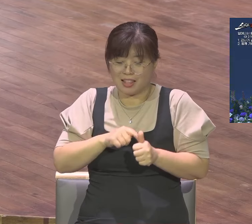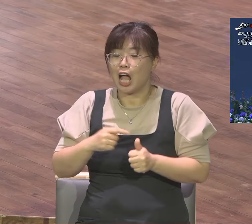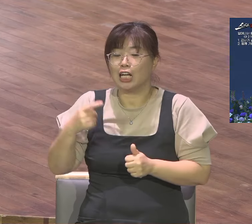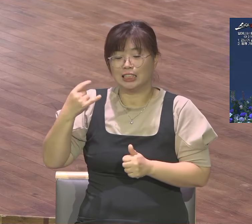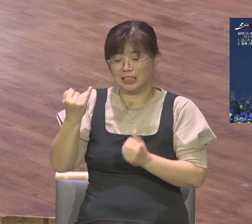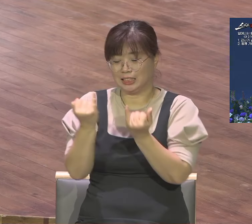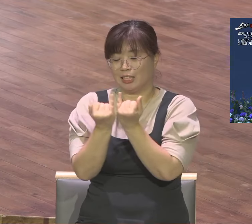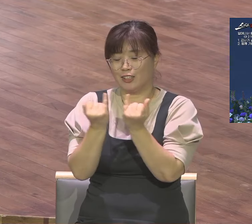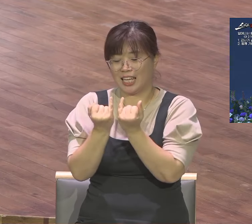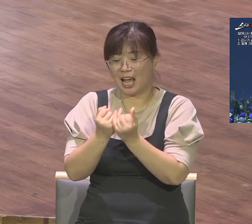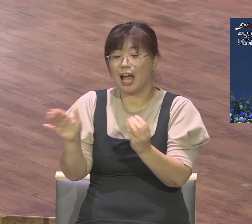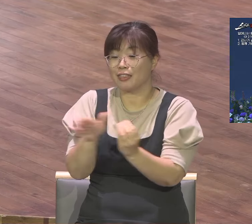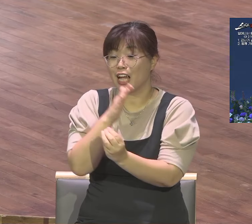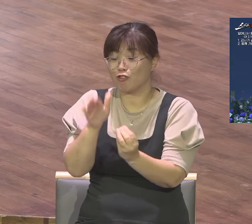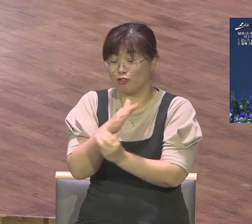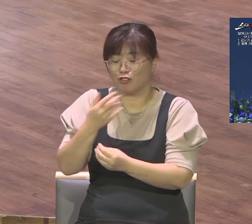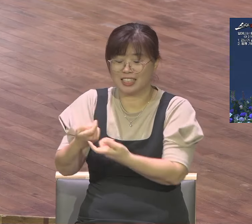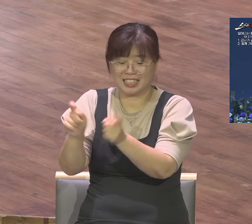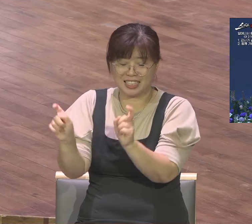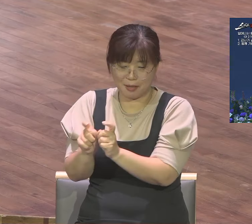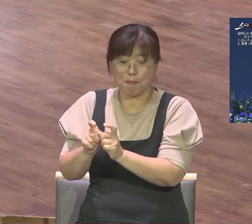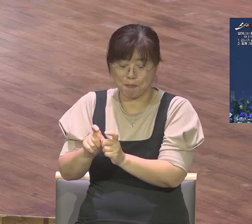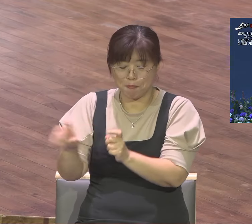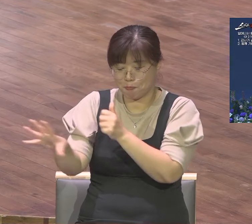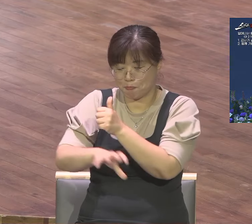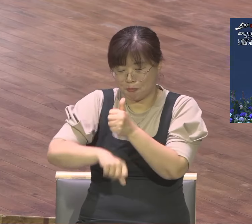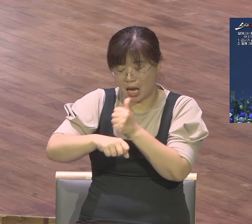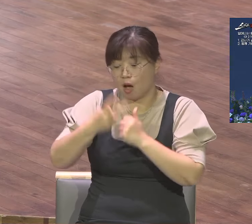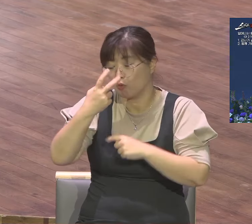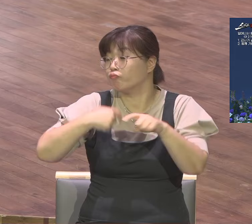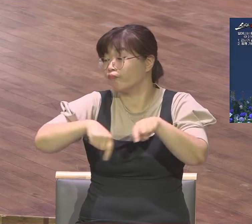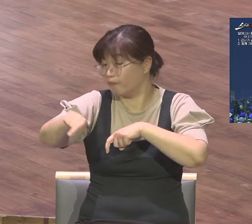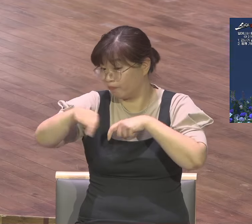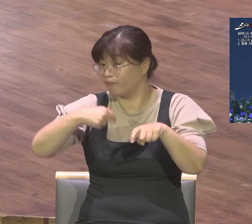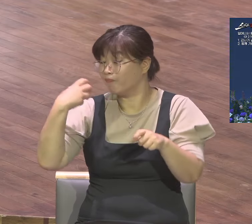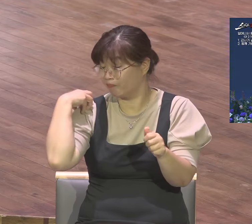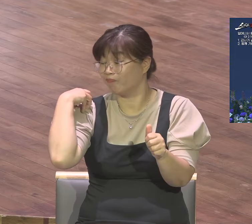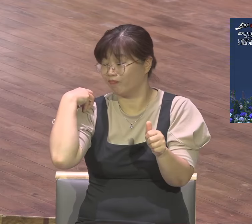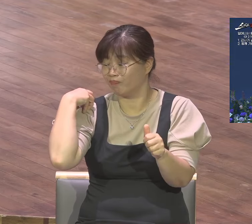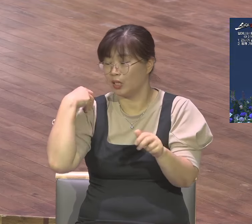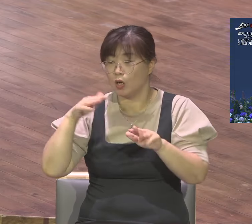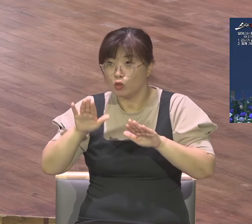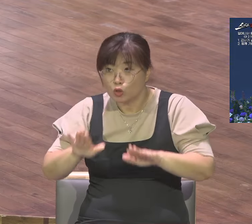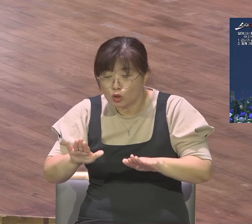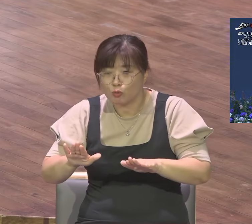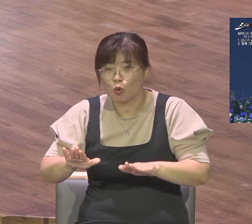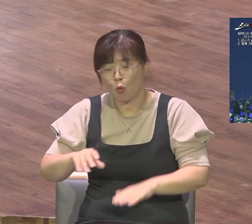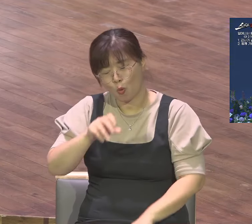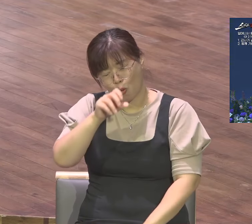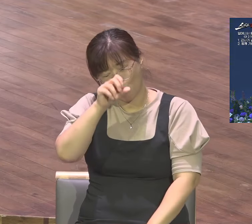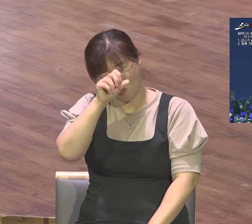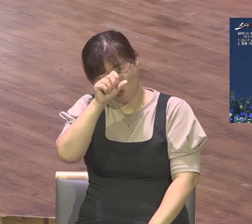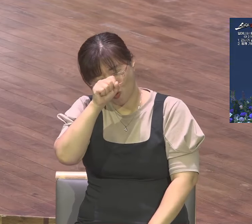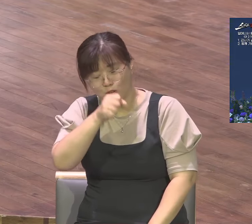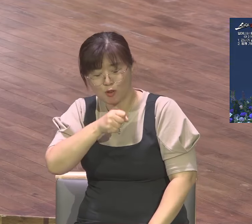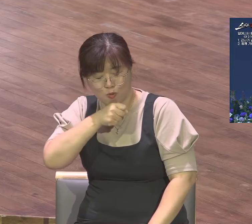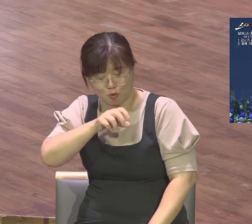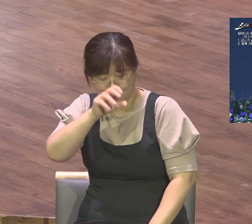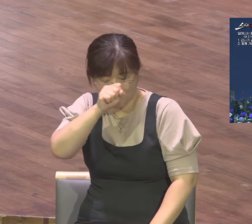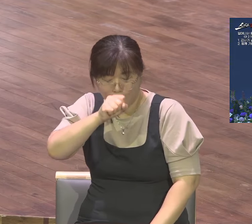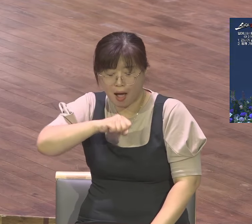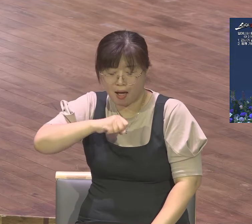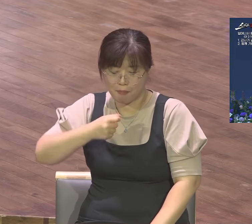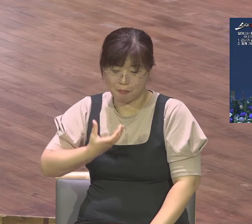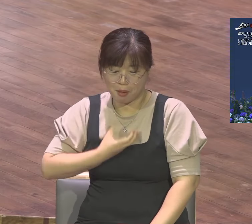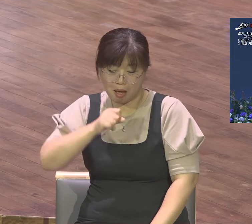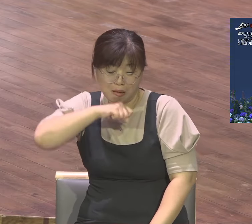밝혔어요. 어떻게 그래 이런 좋은 결과가 나냐. 이유. 서로